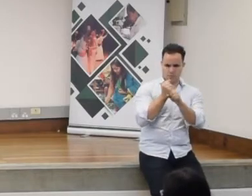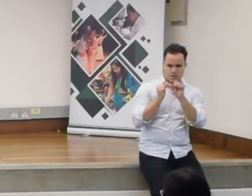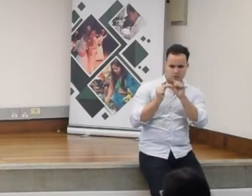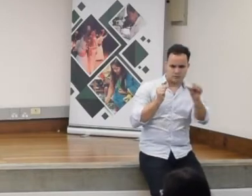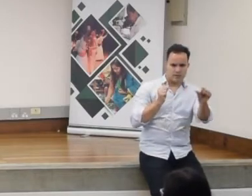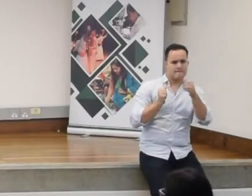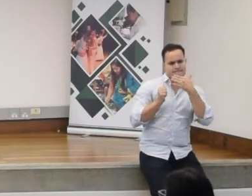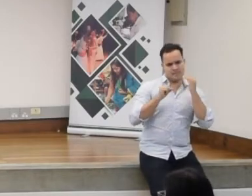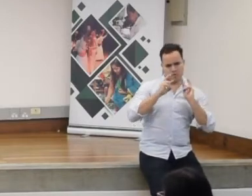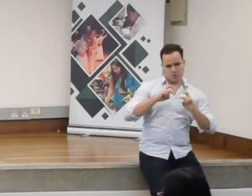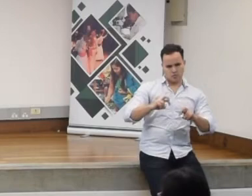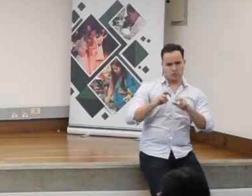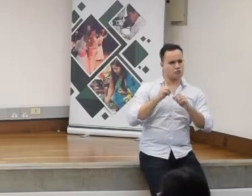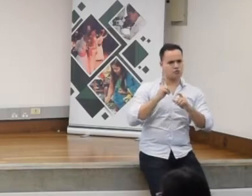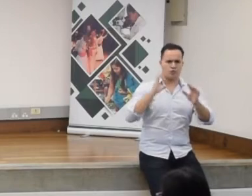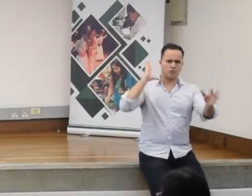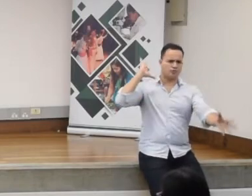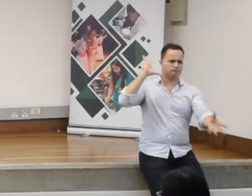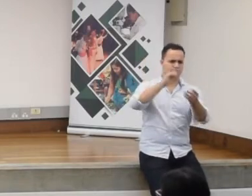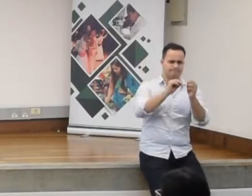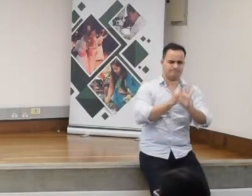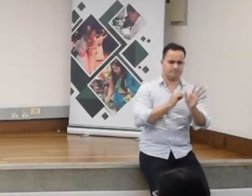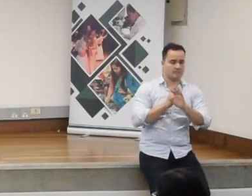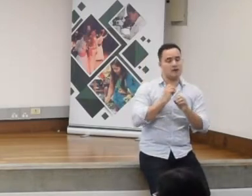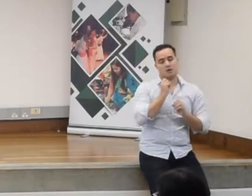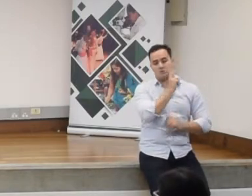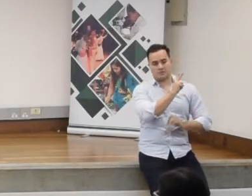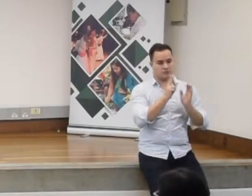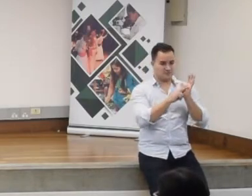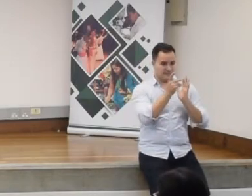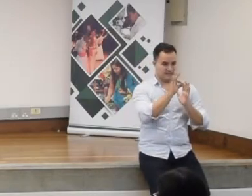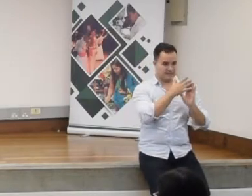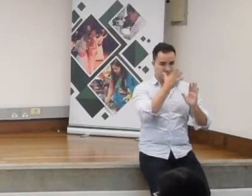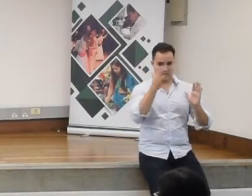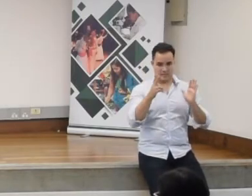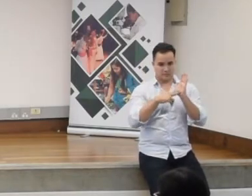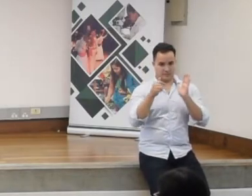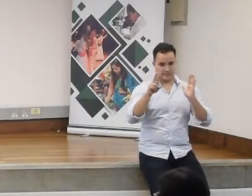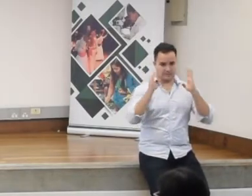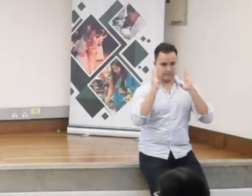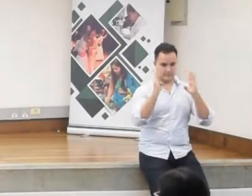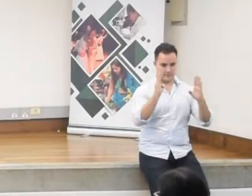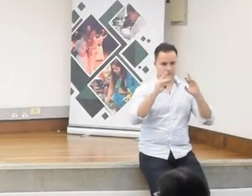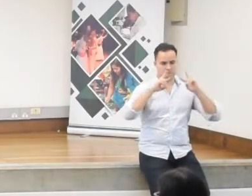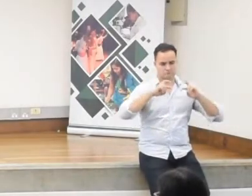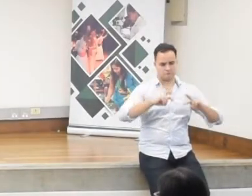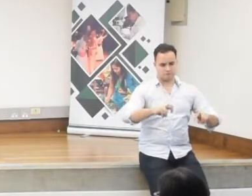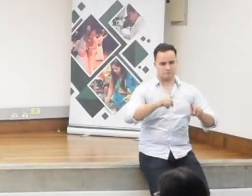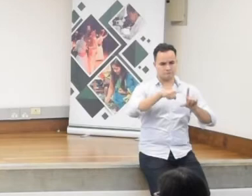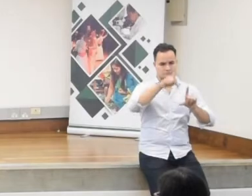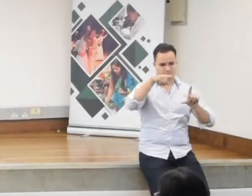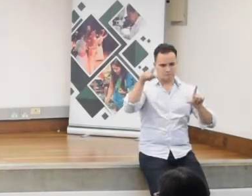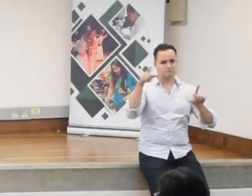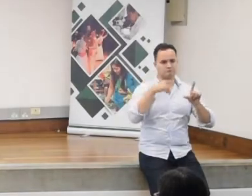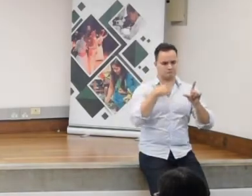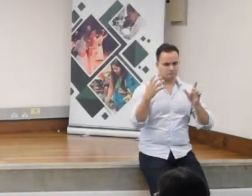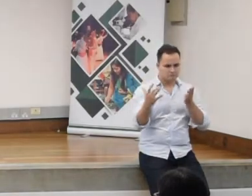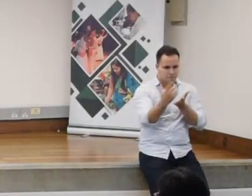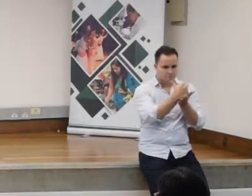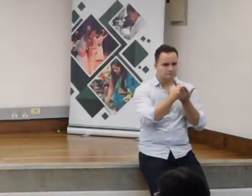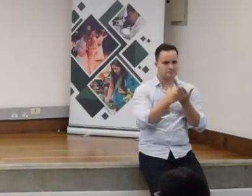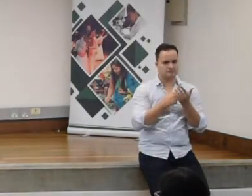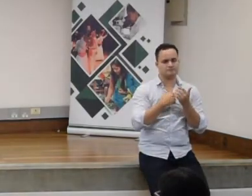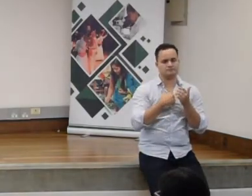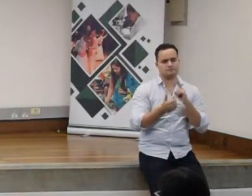estudio se centra en 2013 hasta 2017, datos de Spadíes, se considera